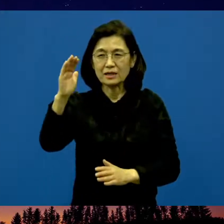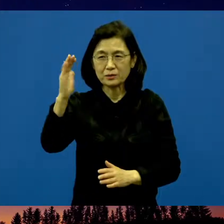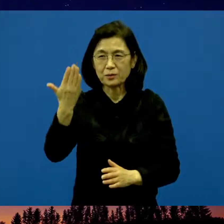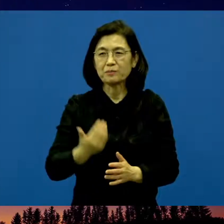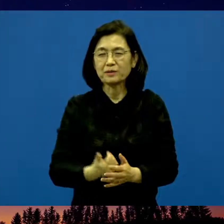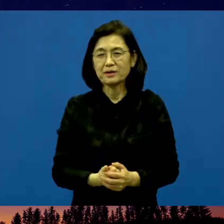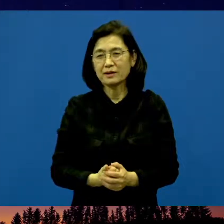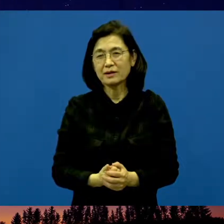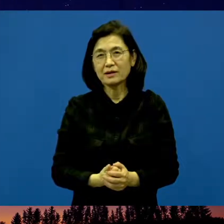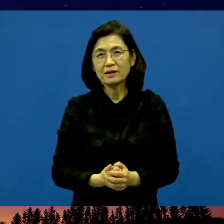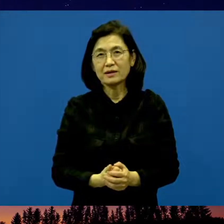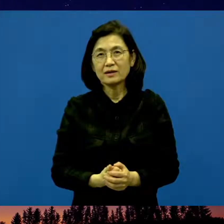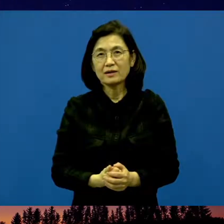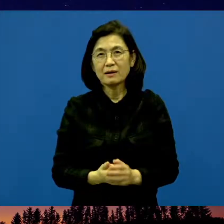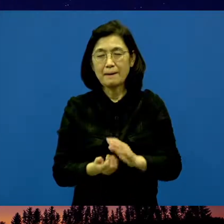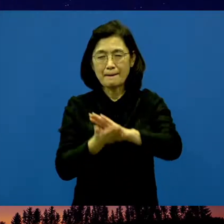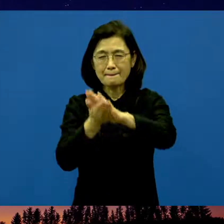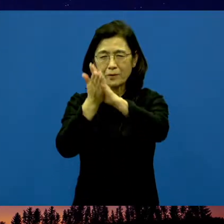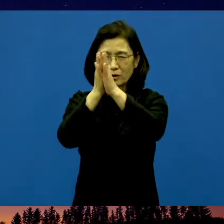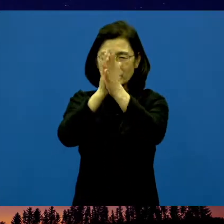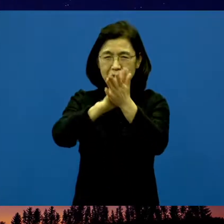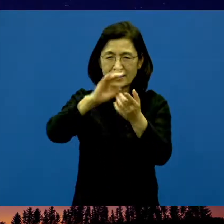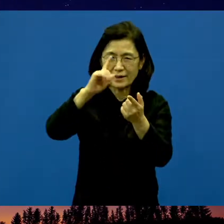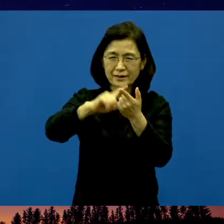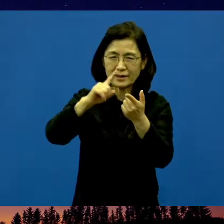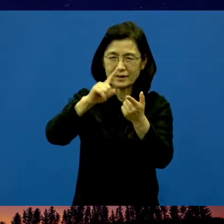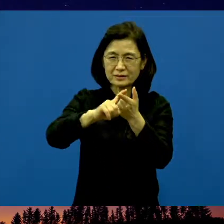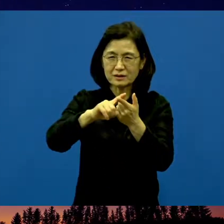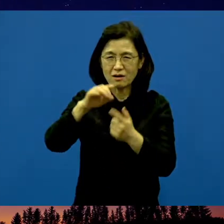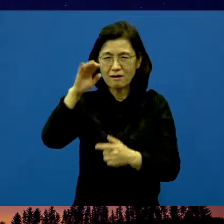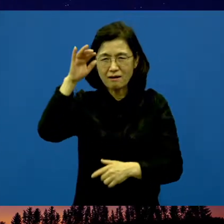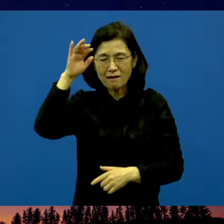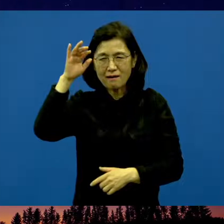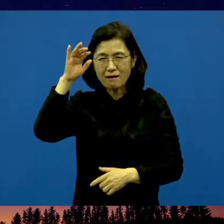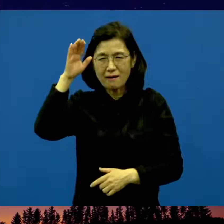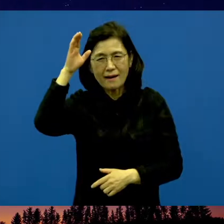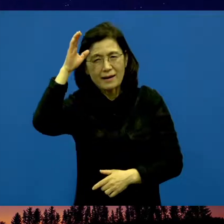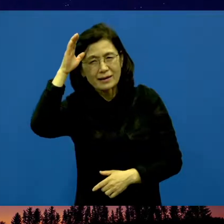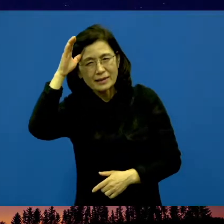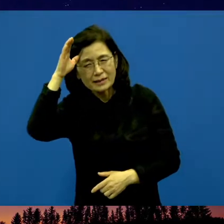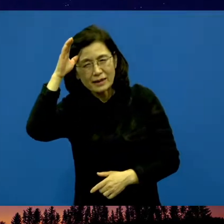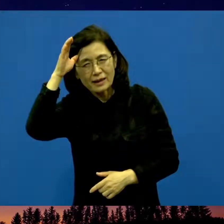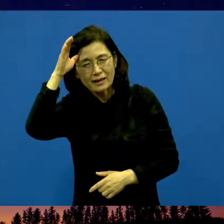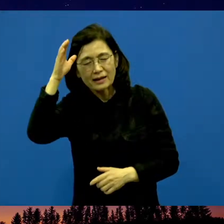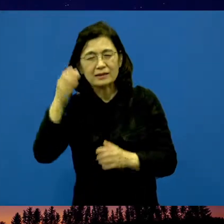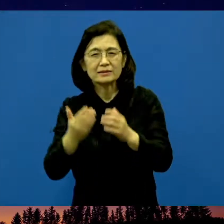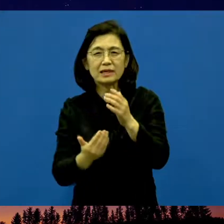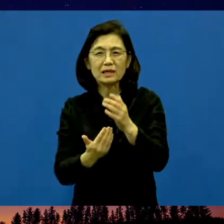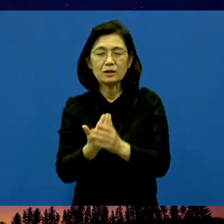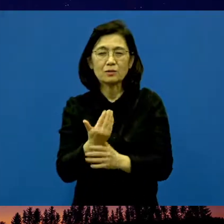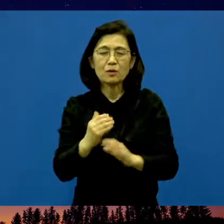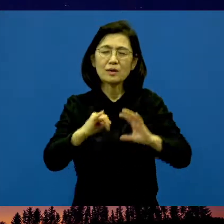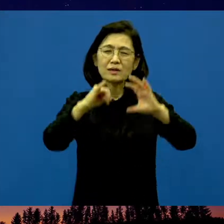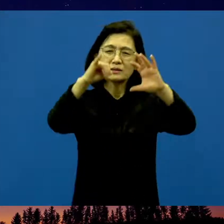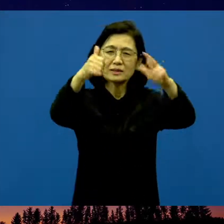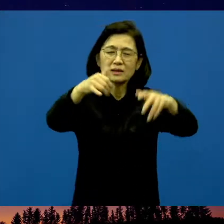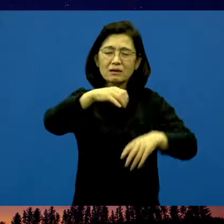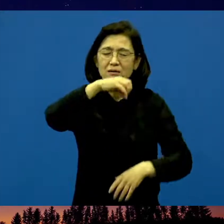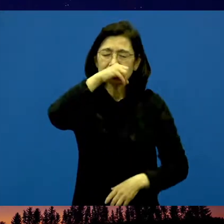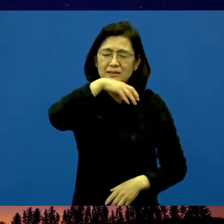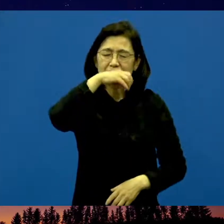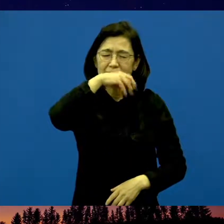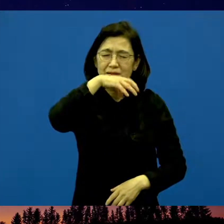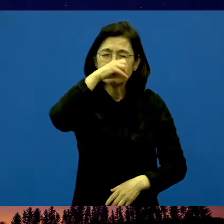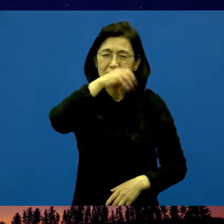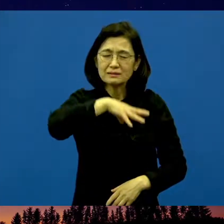거예요. 변화에 대한 갈망을 불어넣어 주신다. 새롭게 살고 싶은 열망이 일어난다. 그냥 대충 살고 싶지 않다. 이전과는